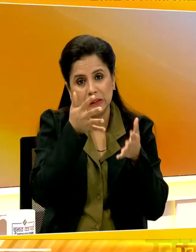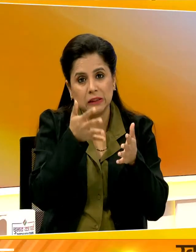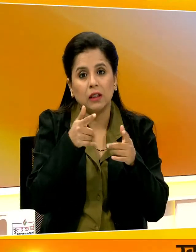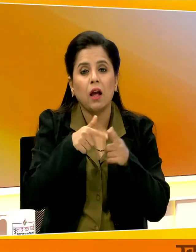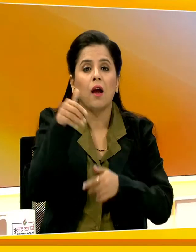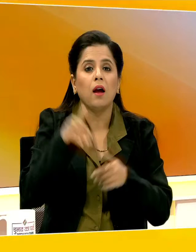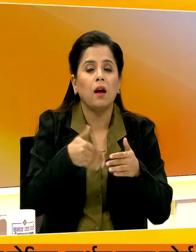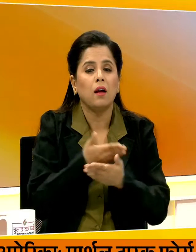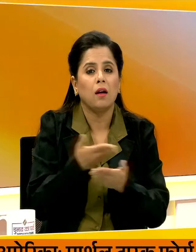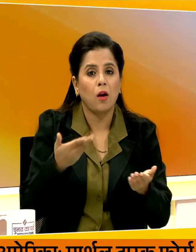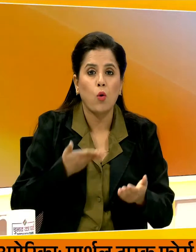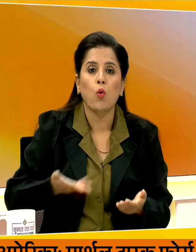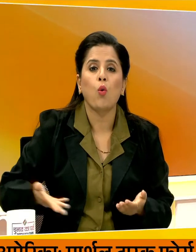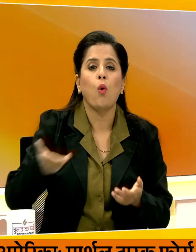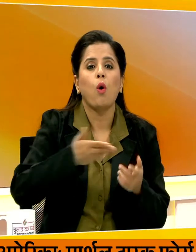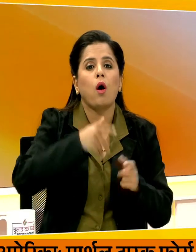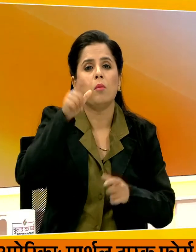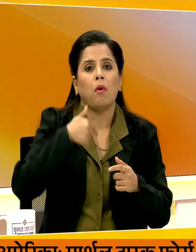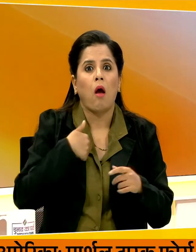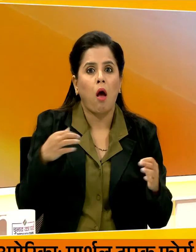में हम लोग